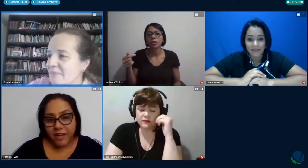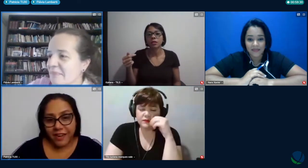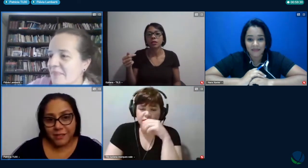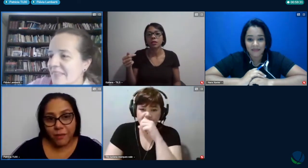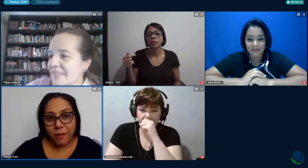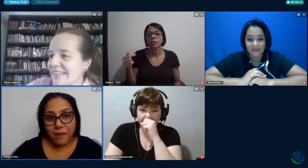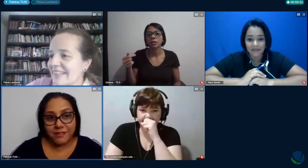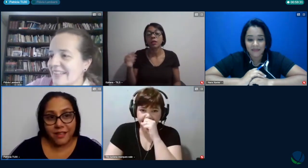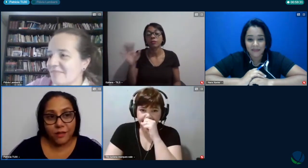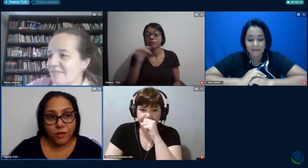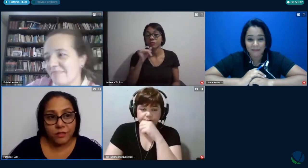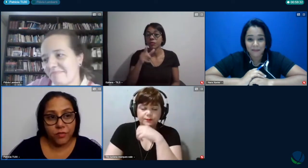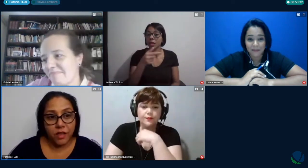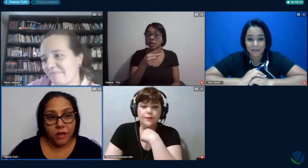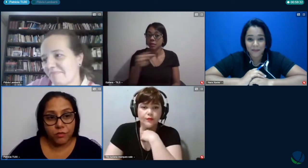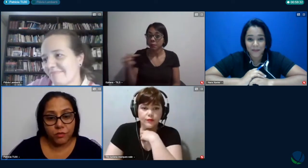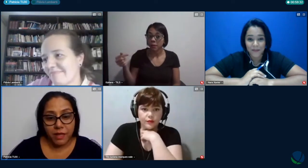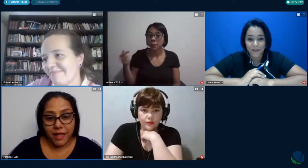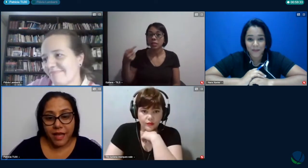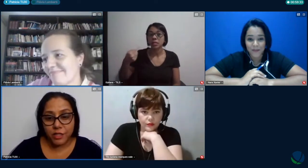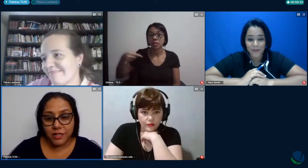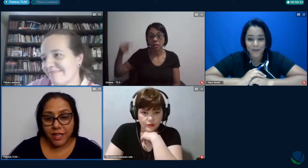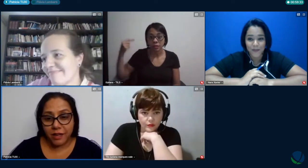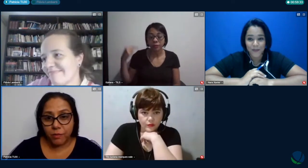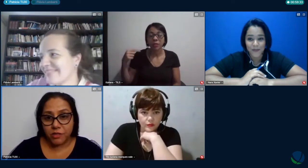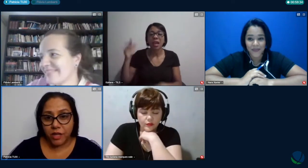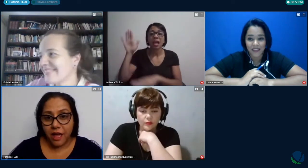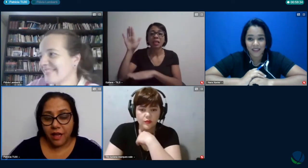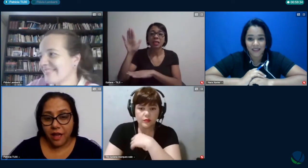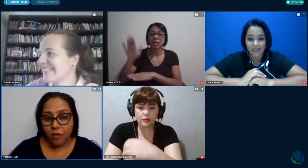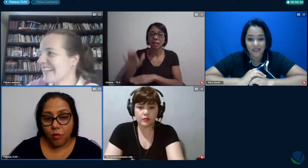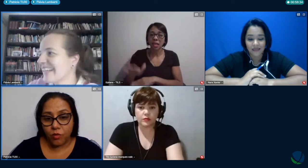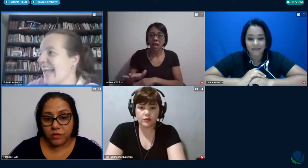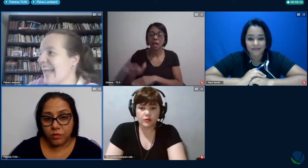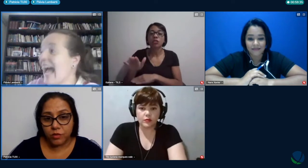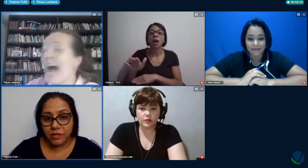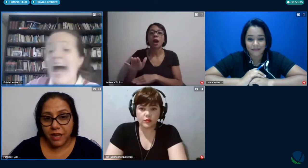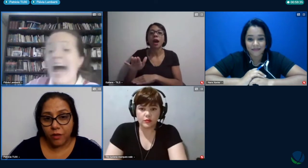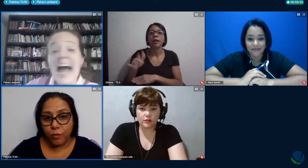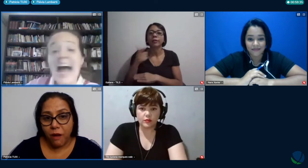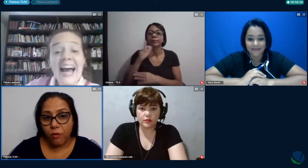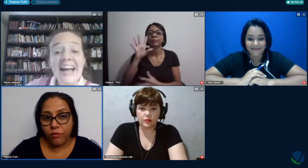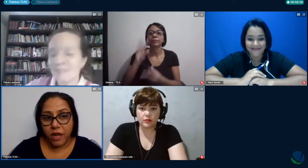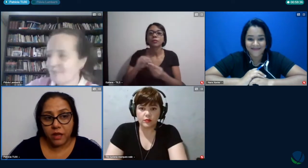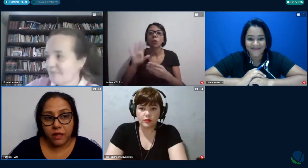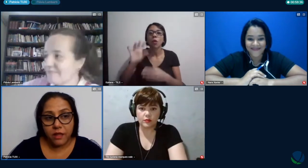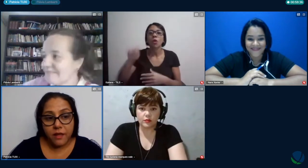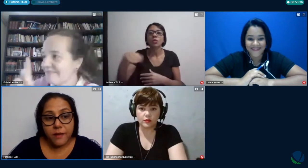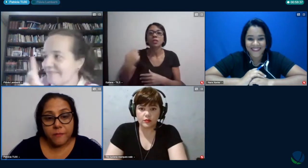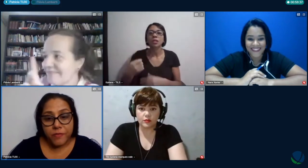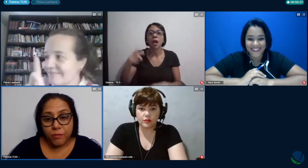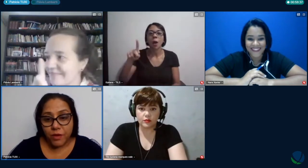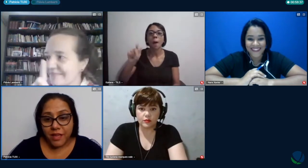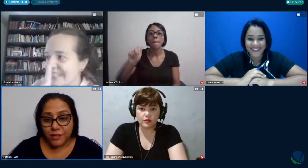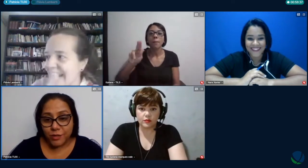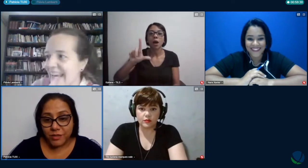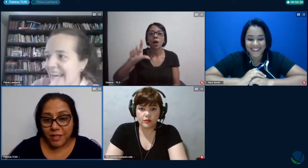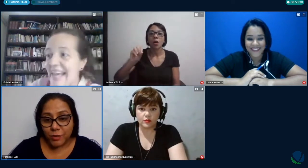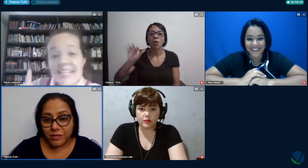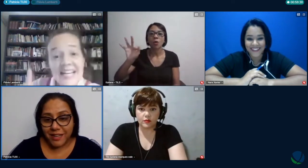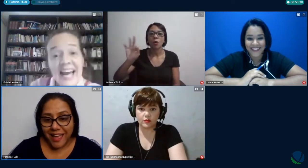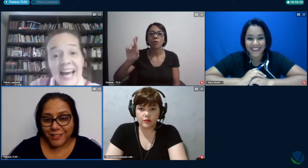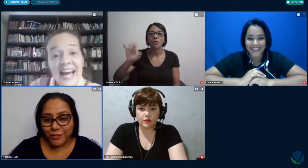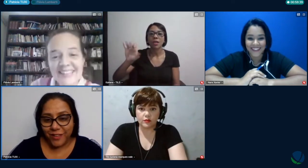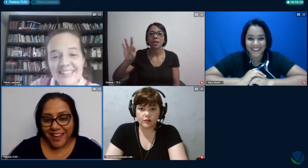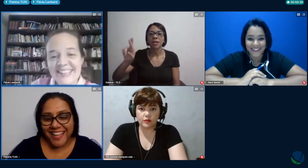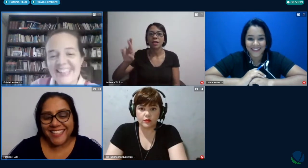a gente poderia... Na semana passada, nós ficamos uma tarde inteira para chegar à conclusão do sinal do Paulo Freire, porque tinham